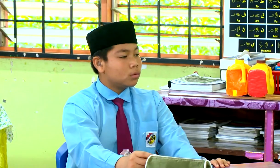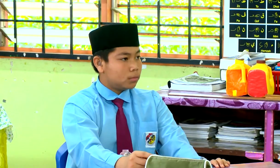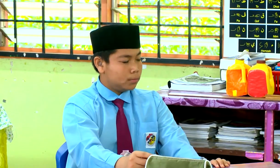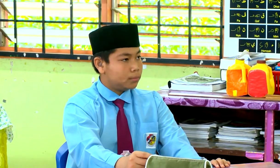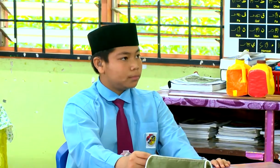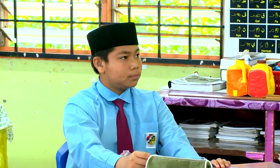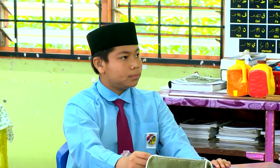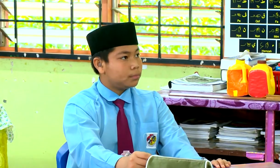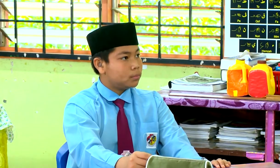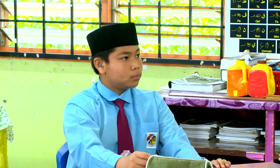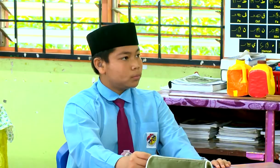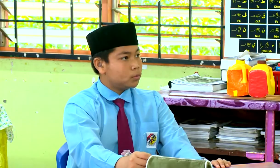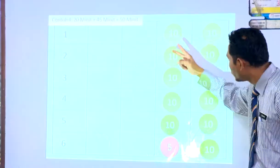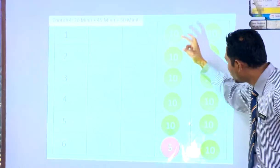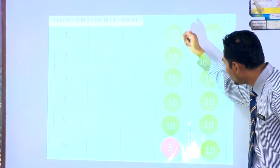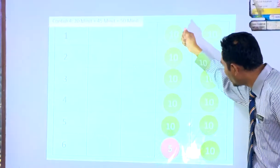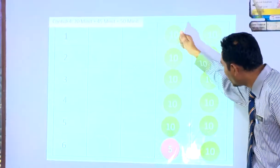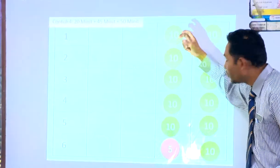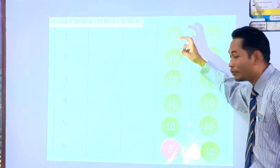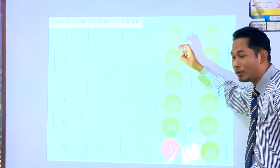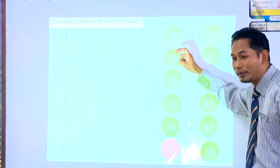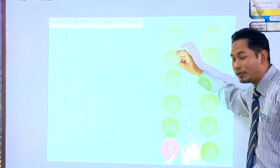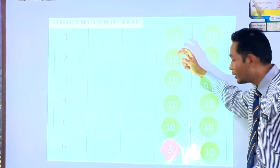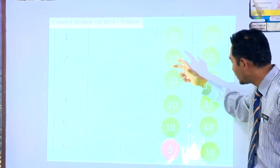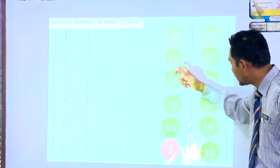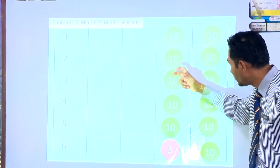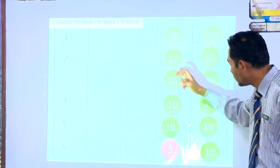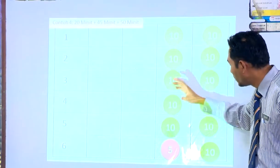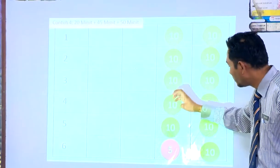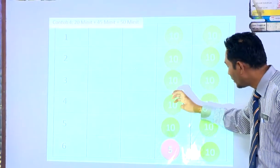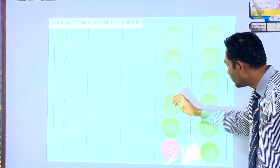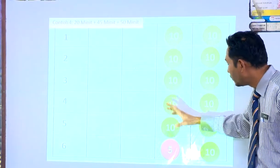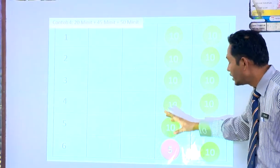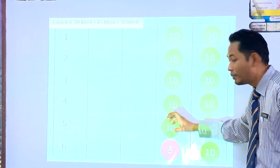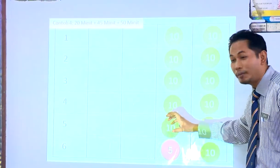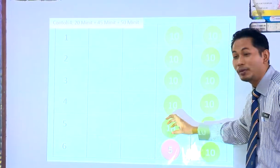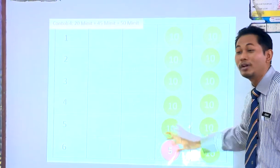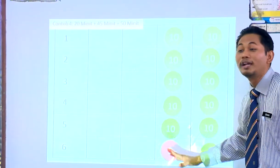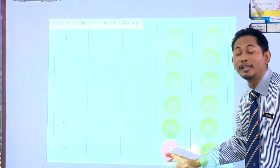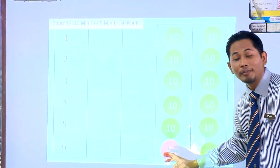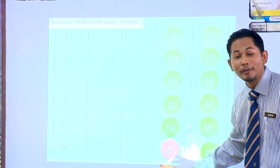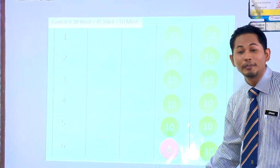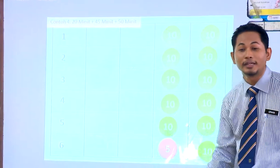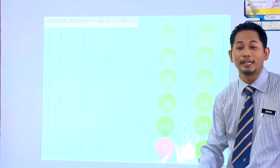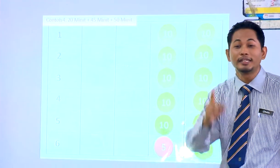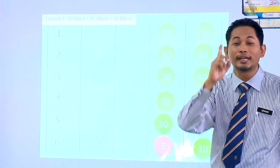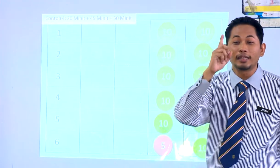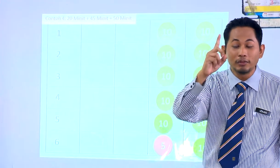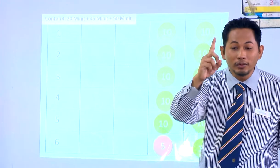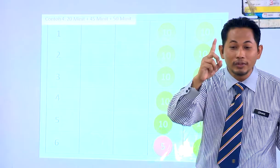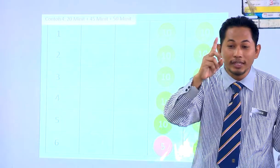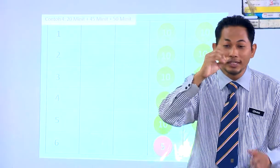1 jam 1 10 20 30 40 50 55. Jadi